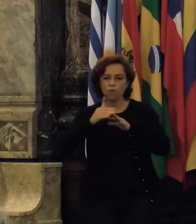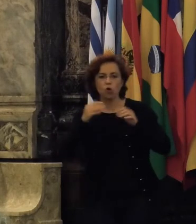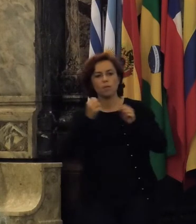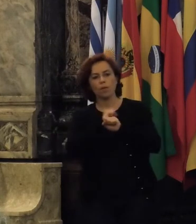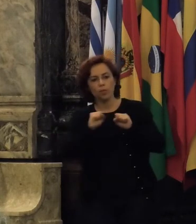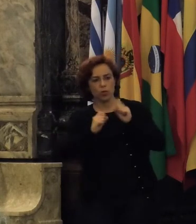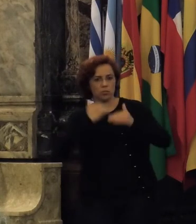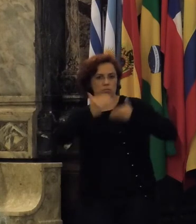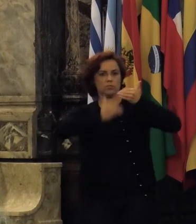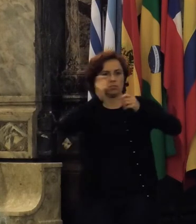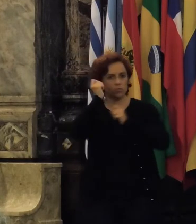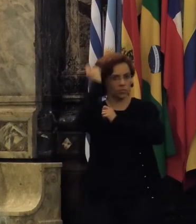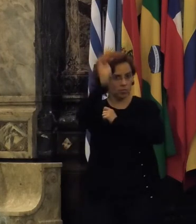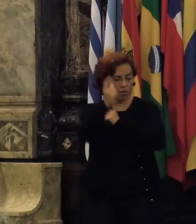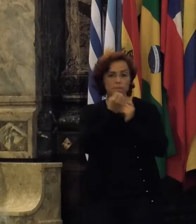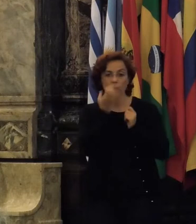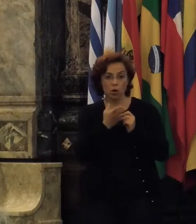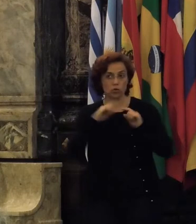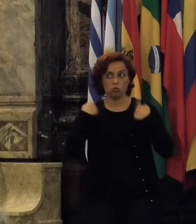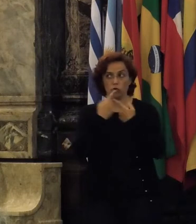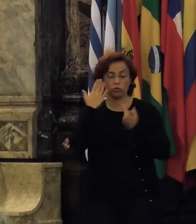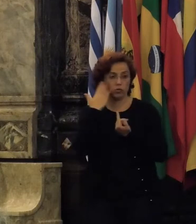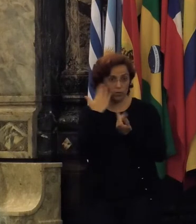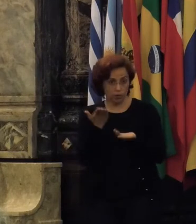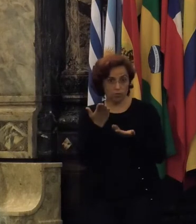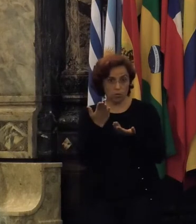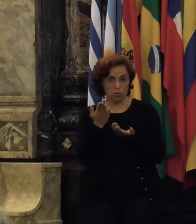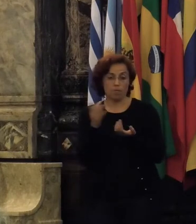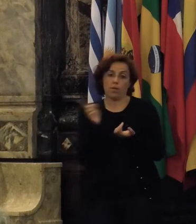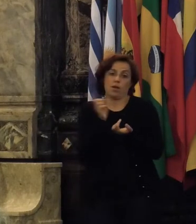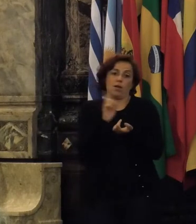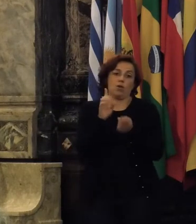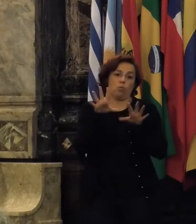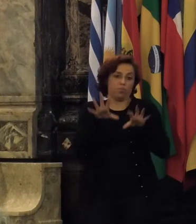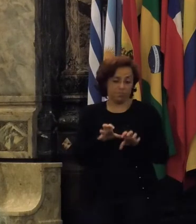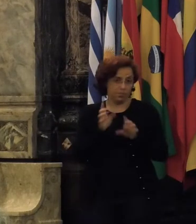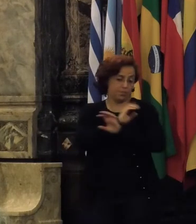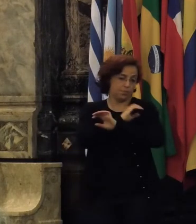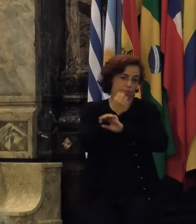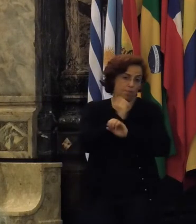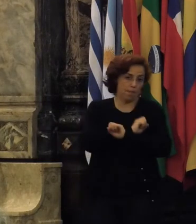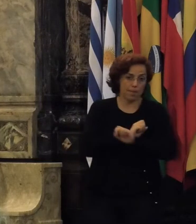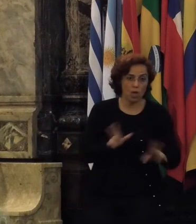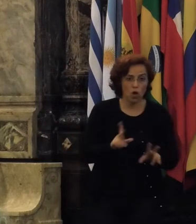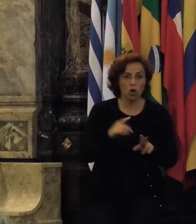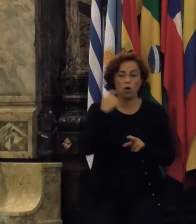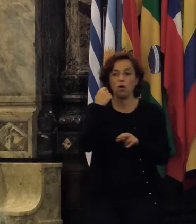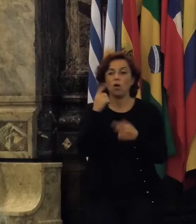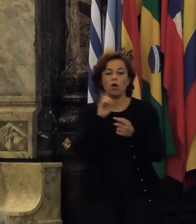prácticas necesarias para lo que ya sabemos no se produzca, que es el deterioro, que es la falta